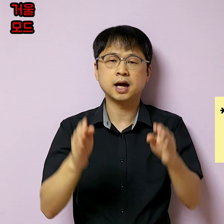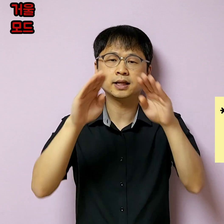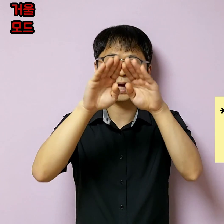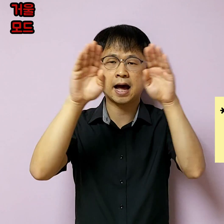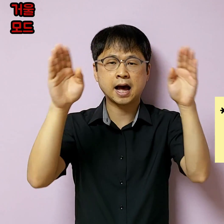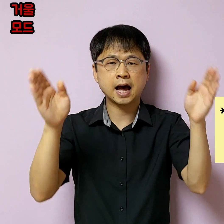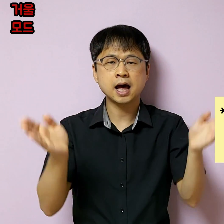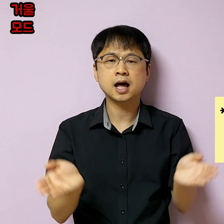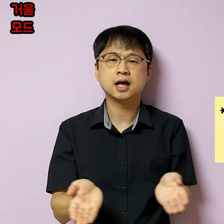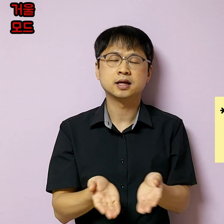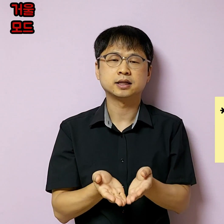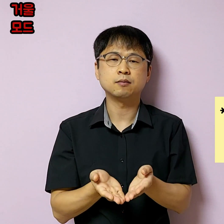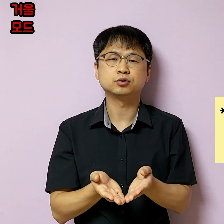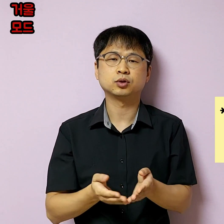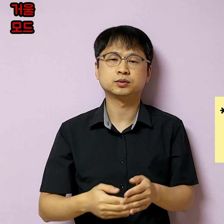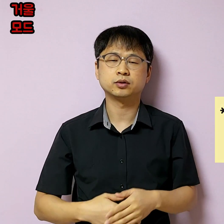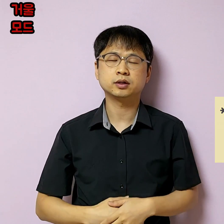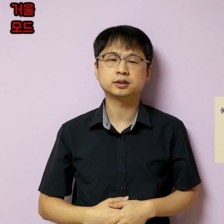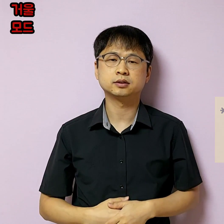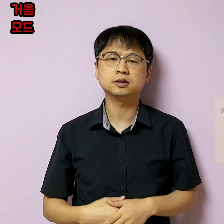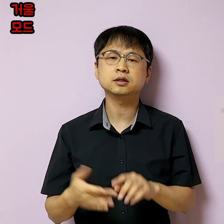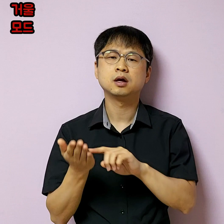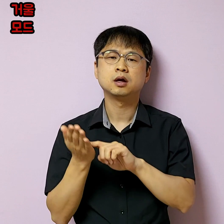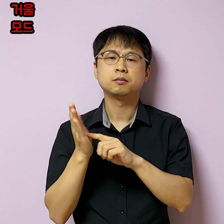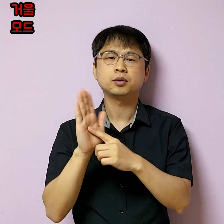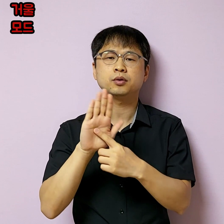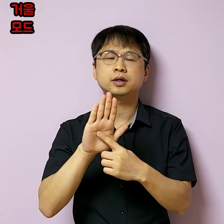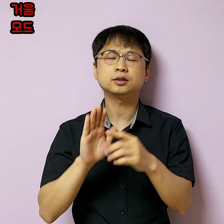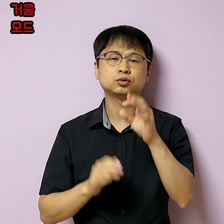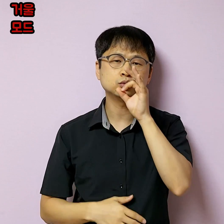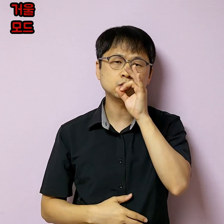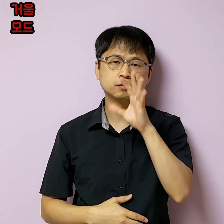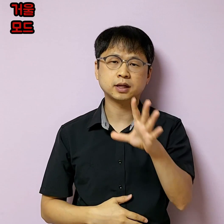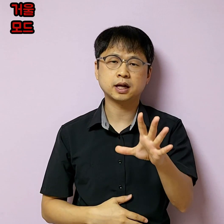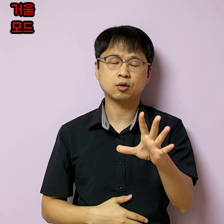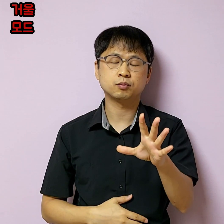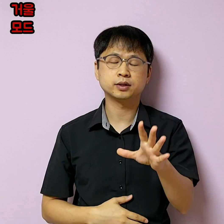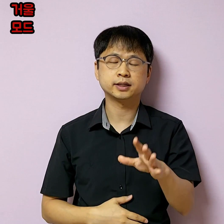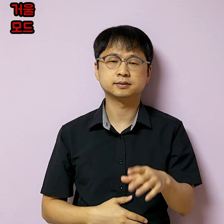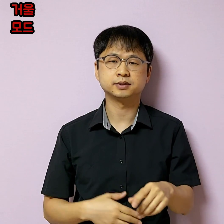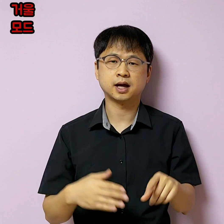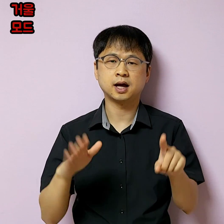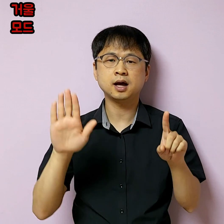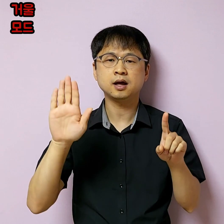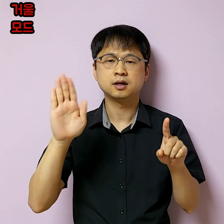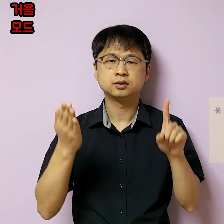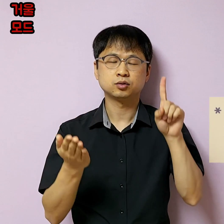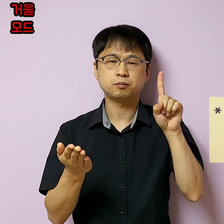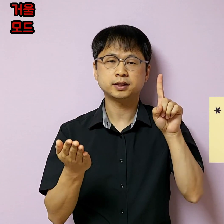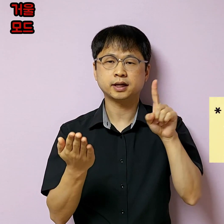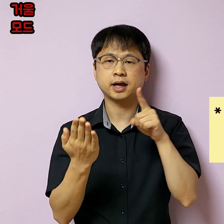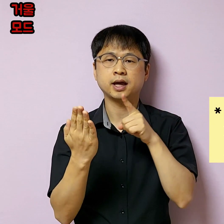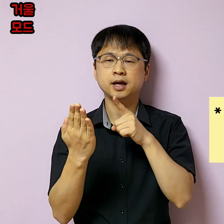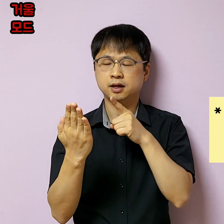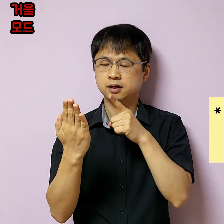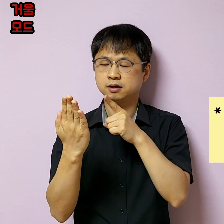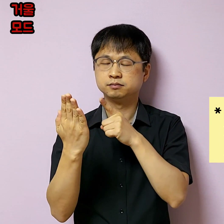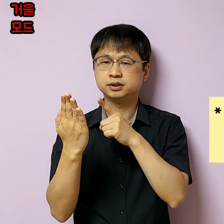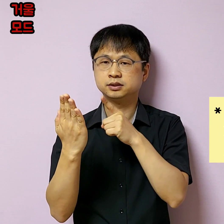뜻입니다. 다 담을 수 없어. 여기서는 표현할 수 없다라고 표현하였습니다. 손바닥에